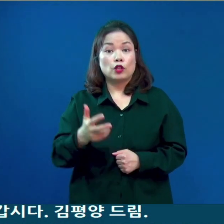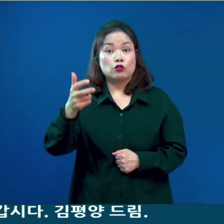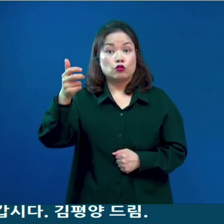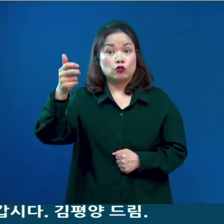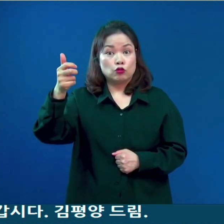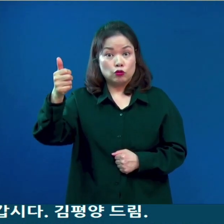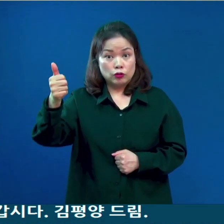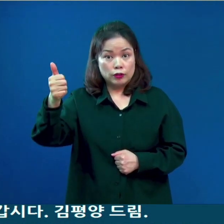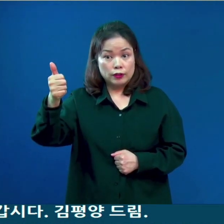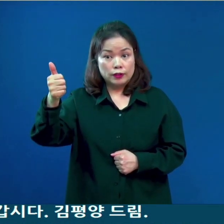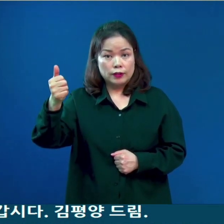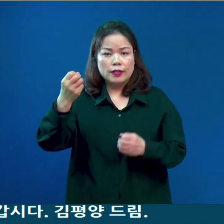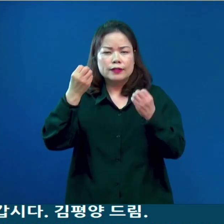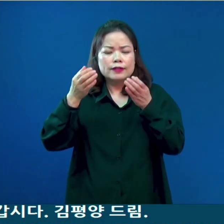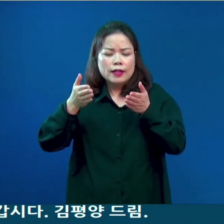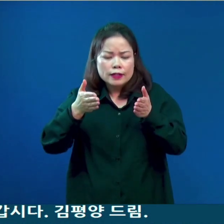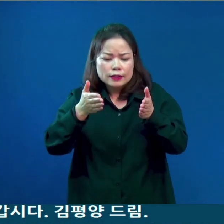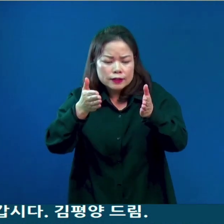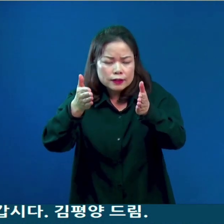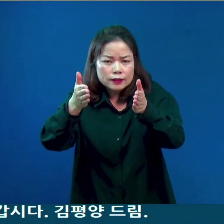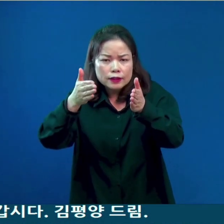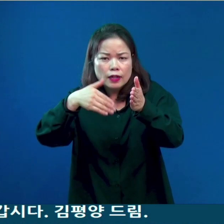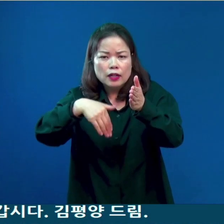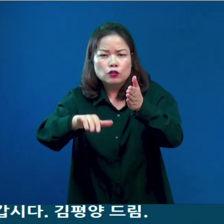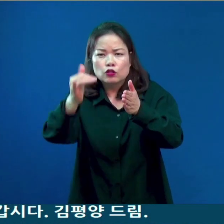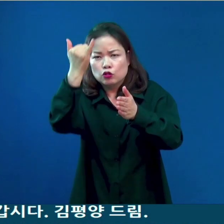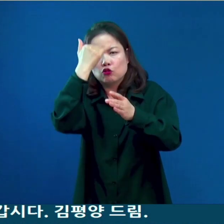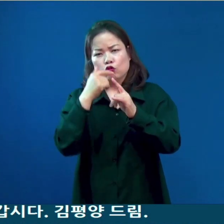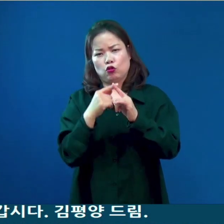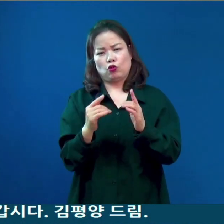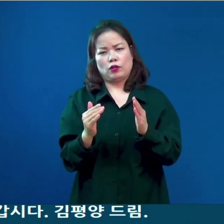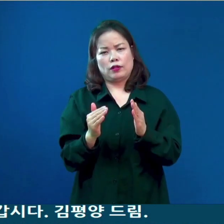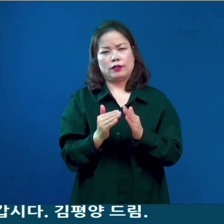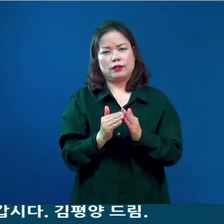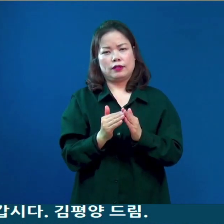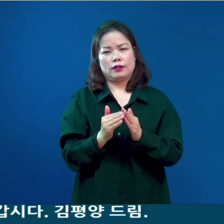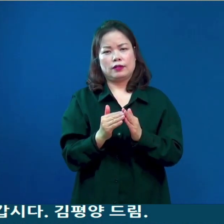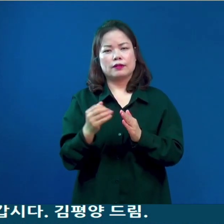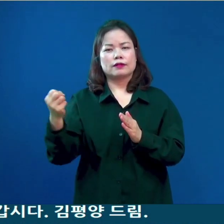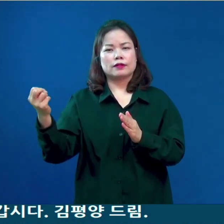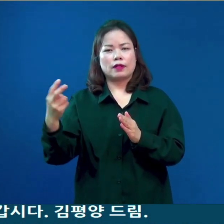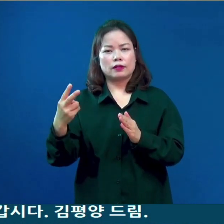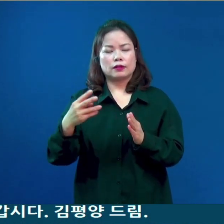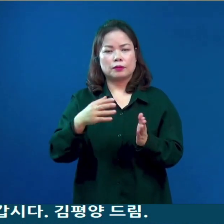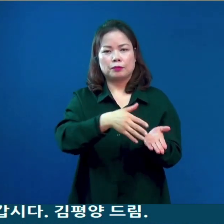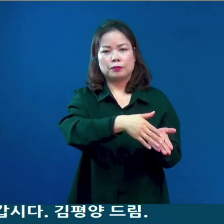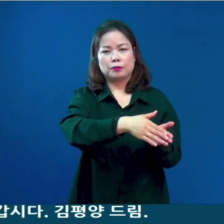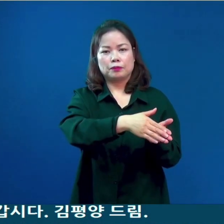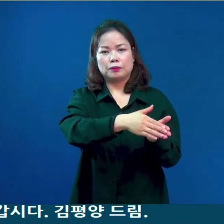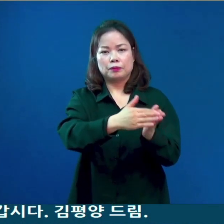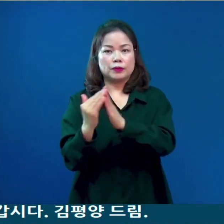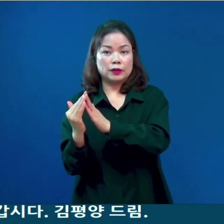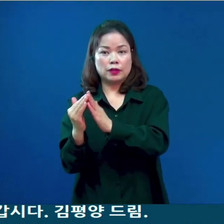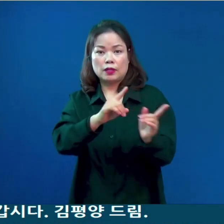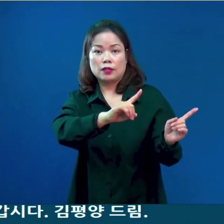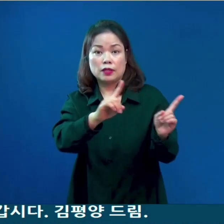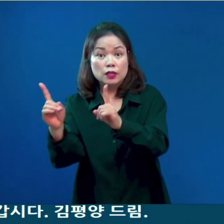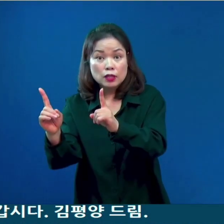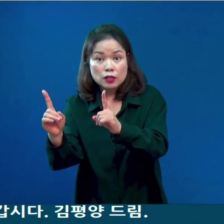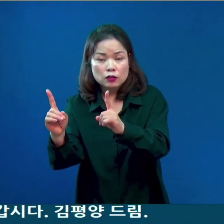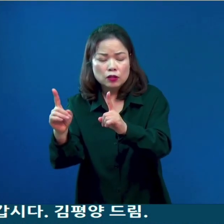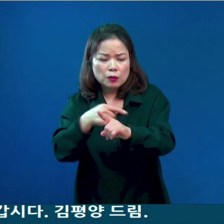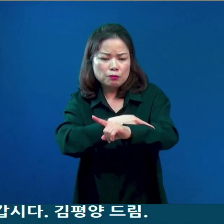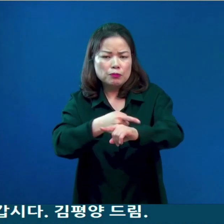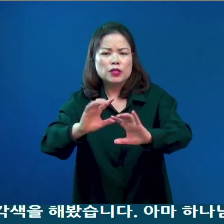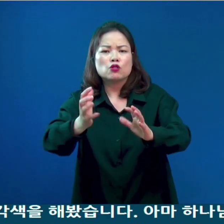주께서 새 길을 걸어가시는 충현교회를 다시금 일으켜 세우셔서 이 민족